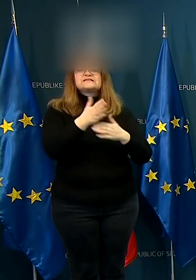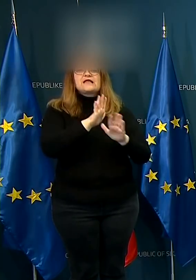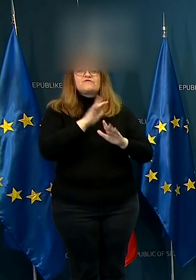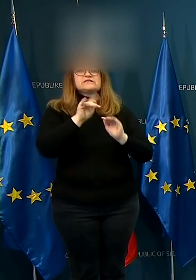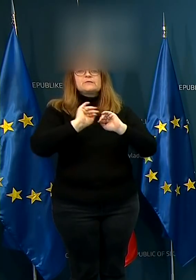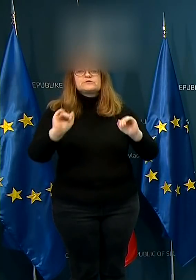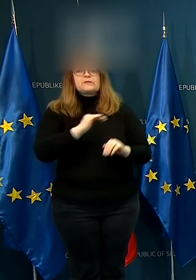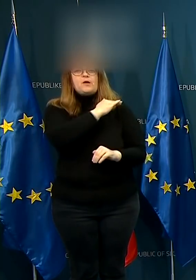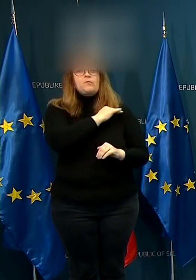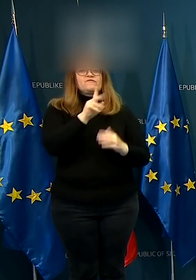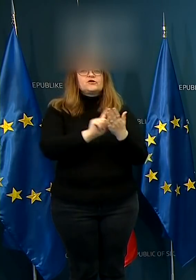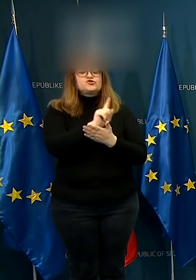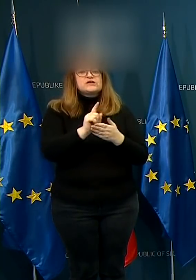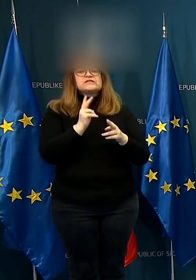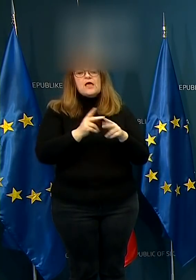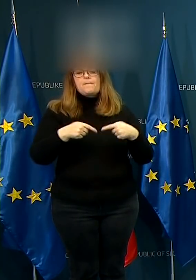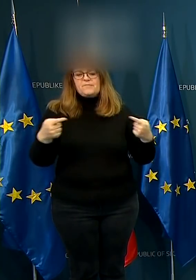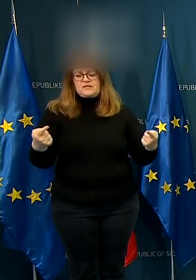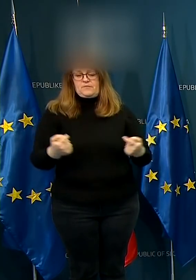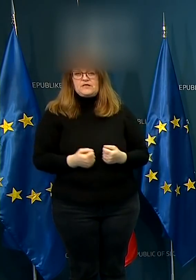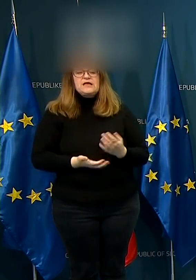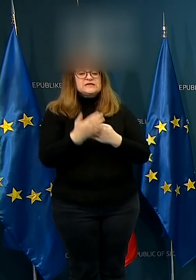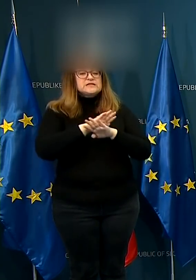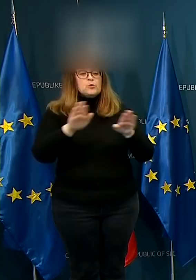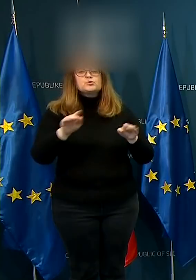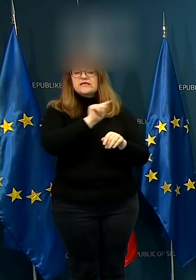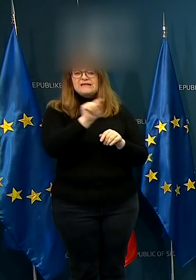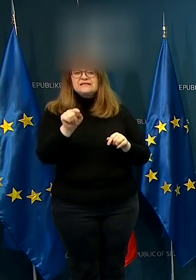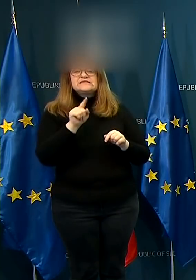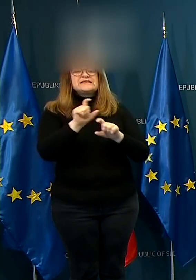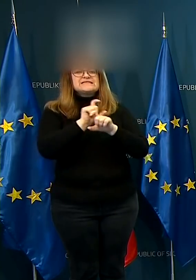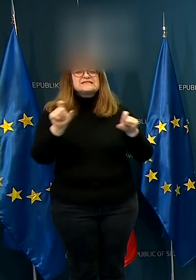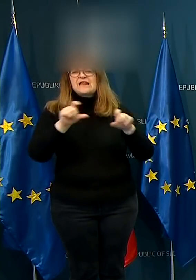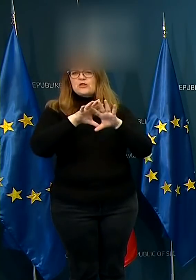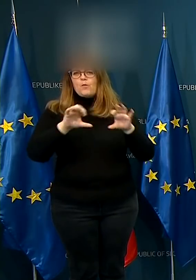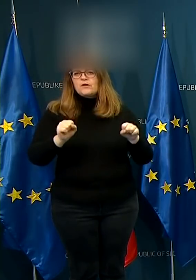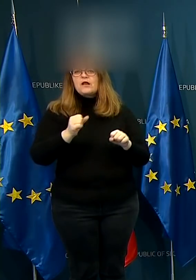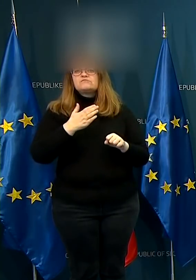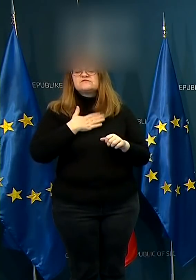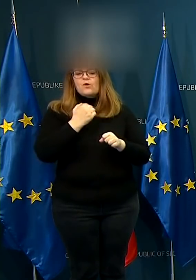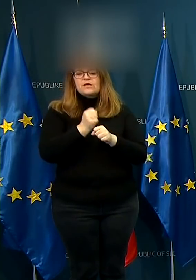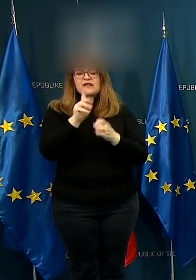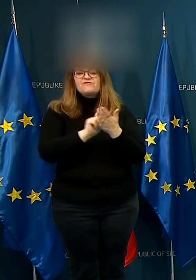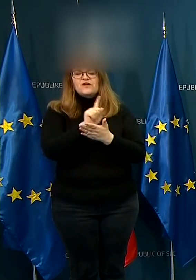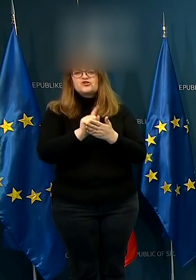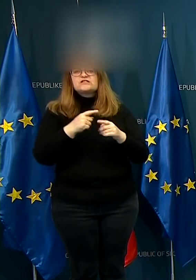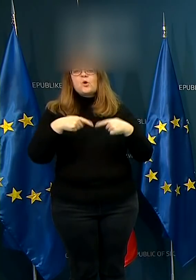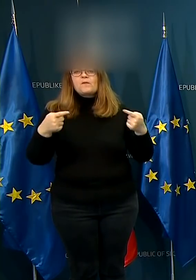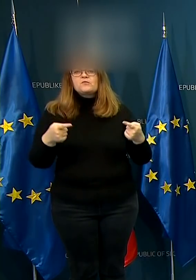in posebne obremenitve v času epidemije. Torej za vse tiste, ki ste zaradi opravljanja svojega dela v času